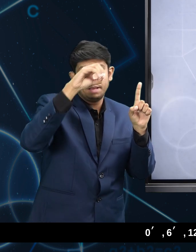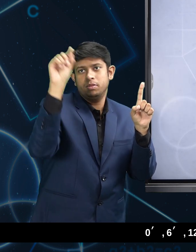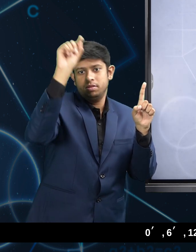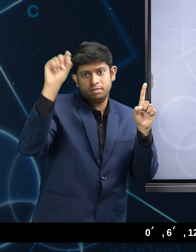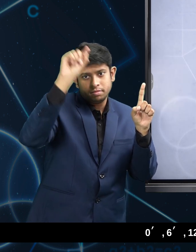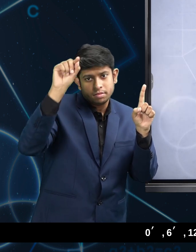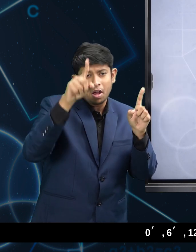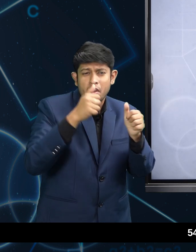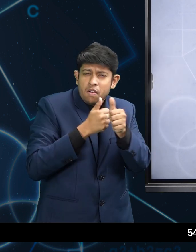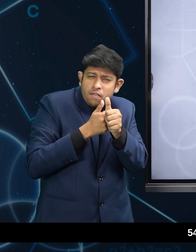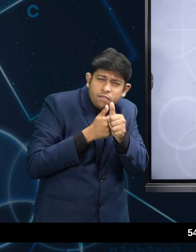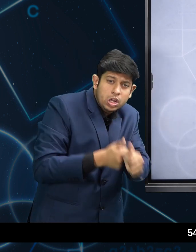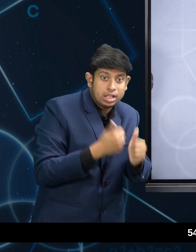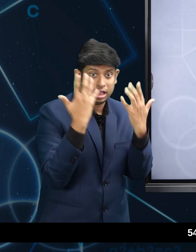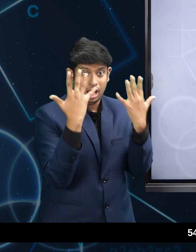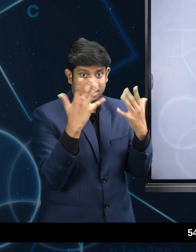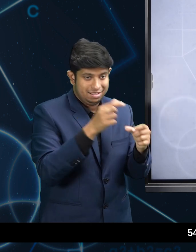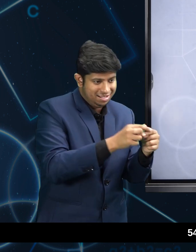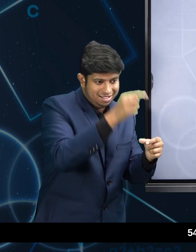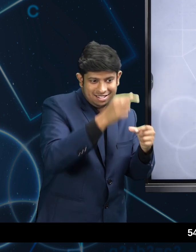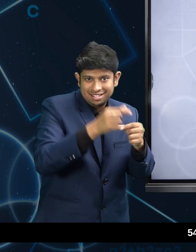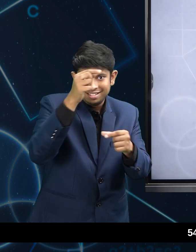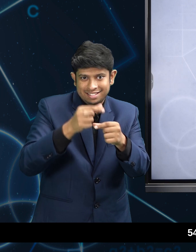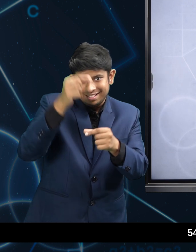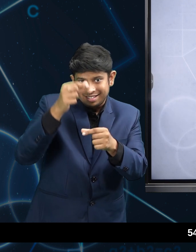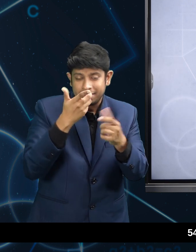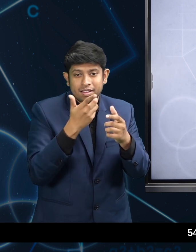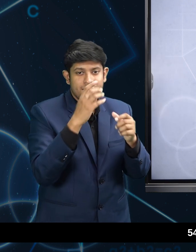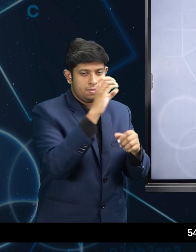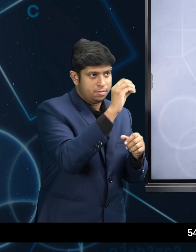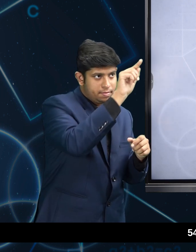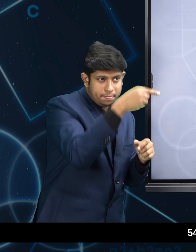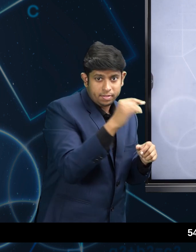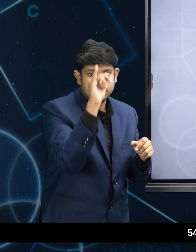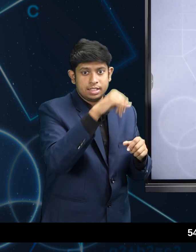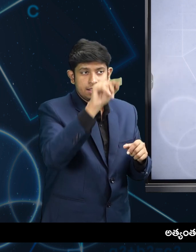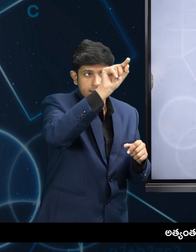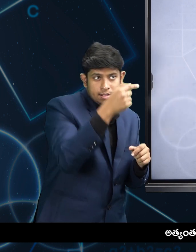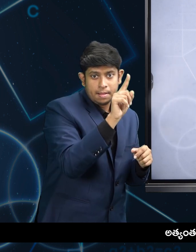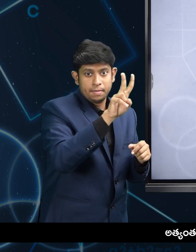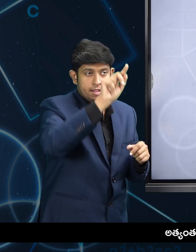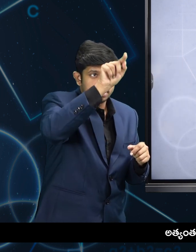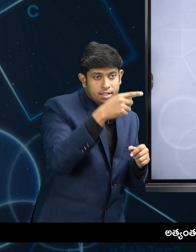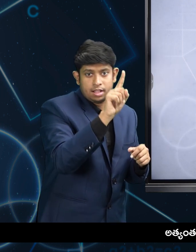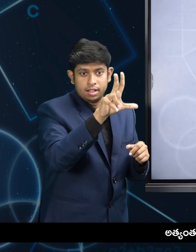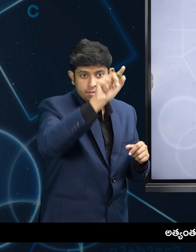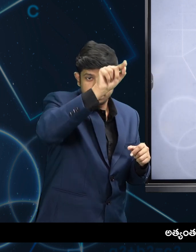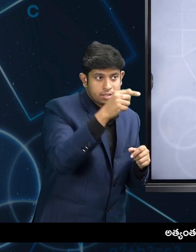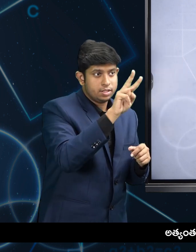48 మరియు 54తో కూడిన 10 నిలువు వరుసలను కలిగి ఉన్న అత్యంత ఎడమవైపున 0